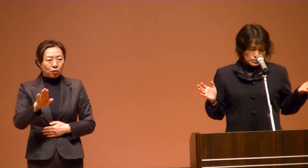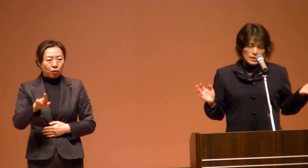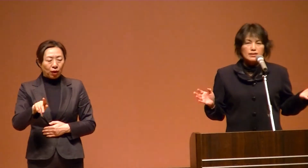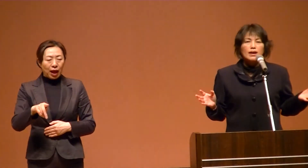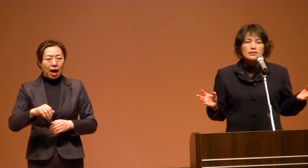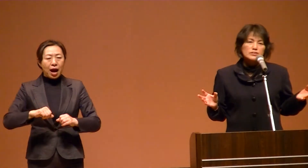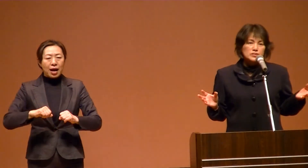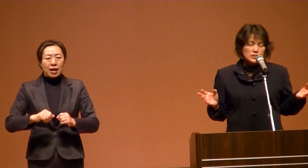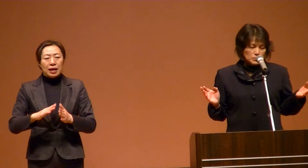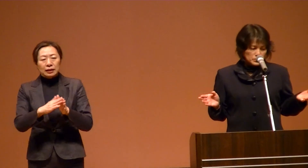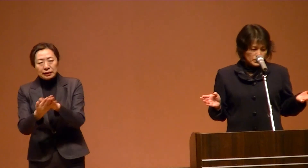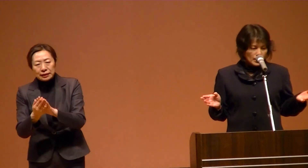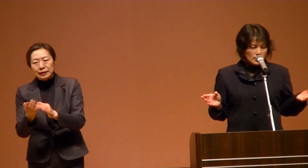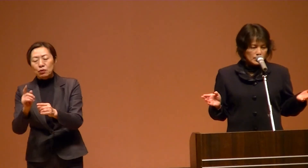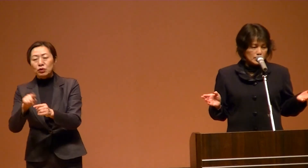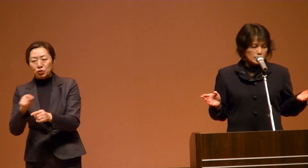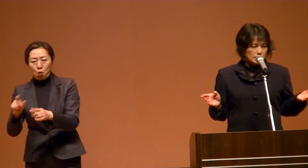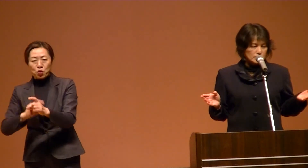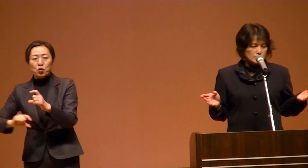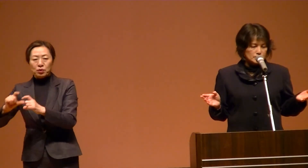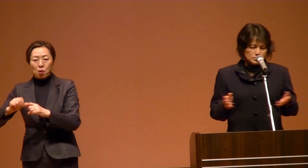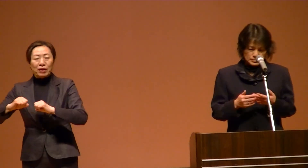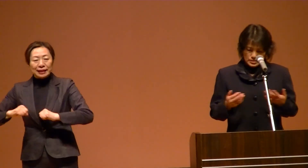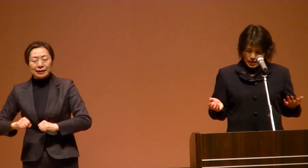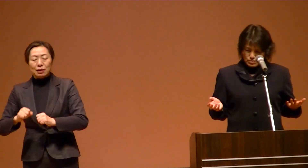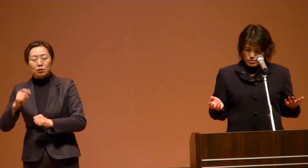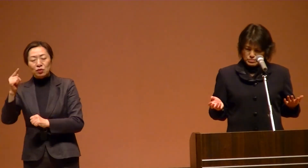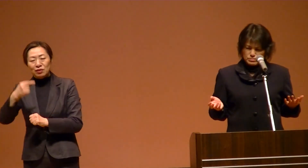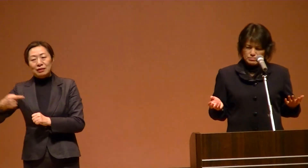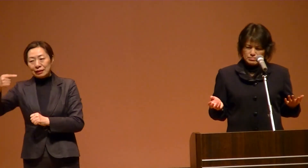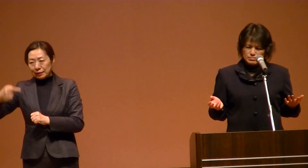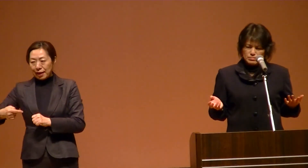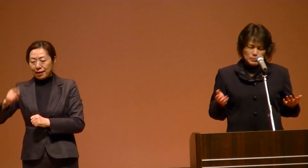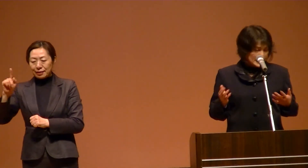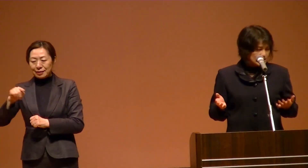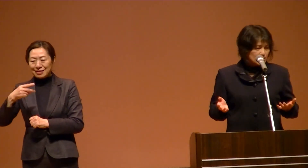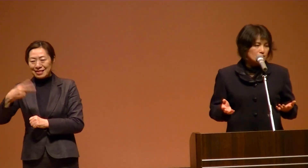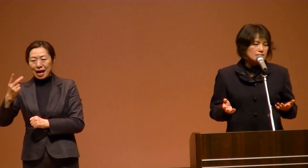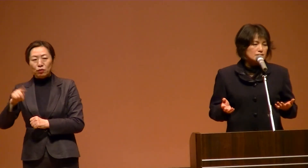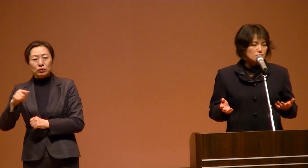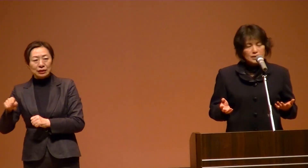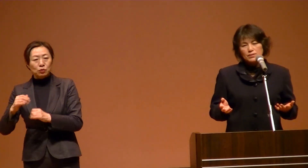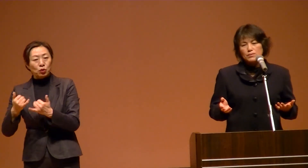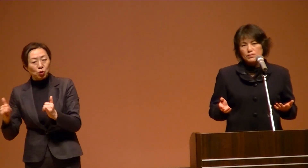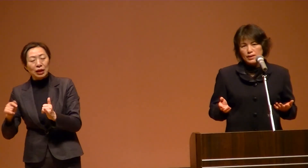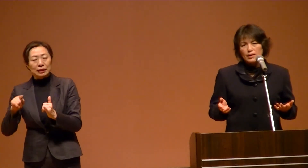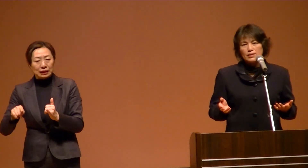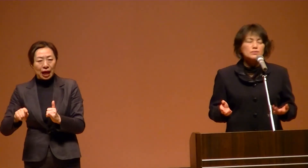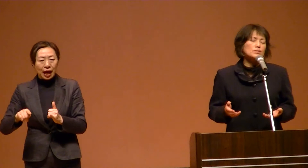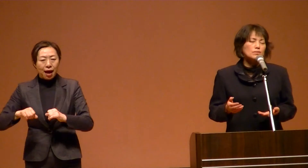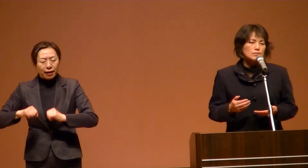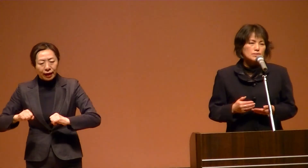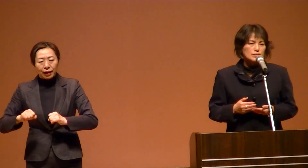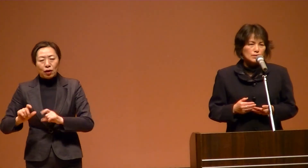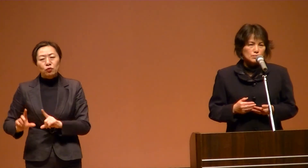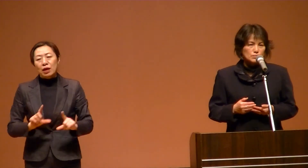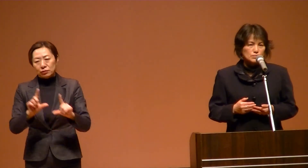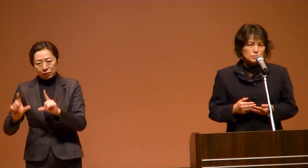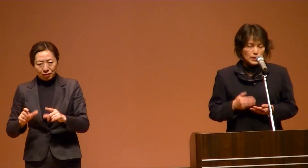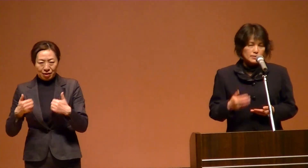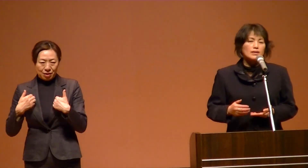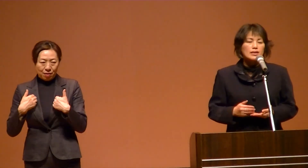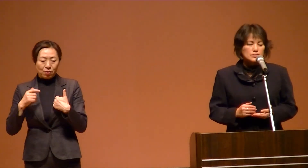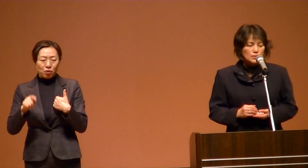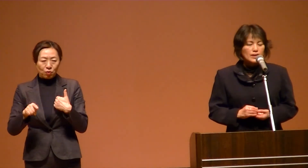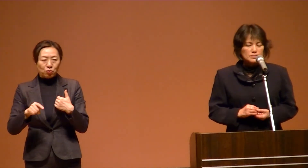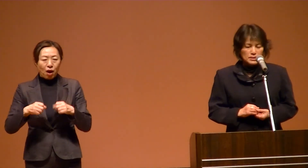るこの1200人の人があの揉めずに暮らすにはっていうことでいろいろあの